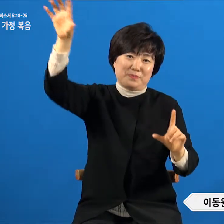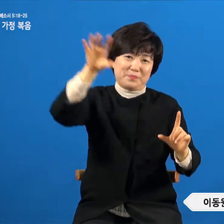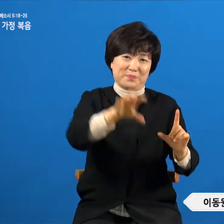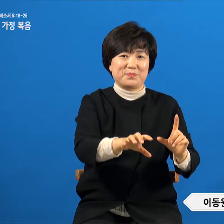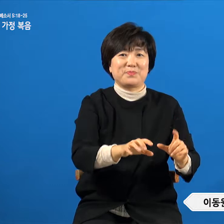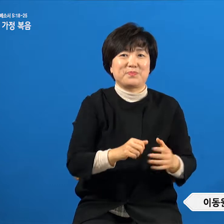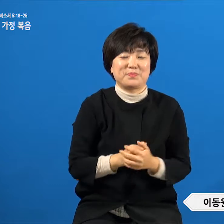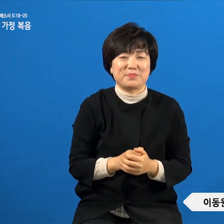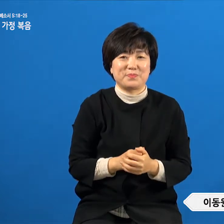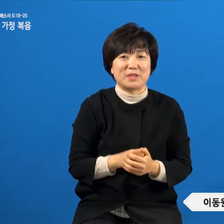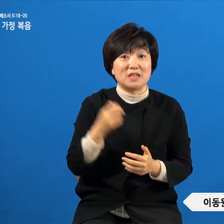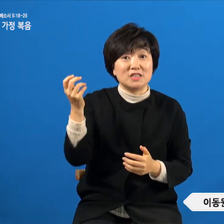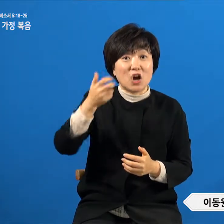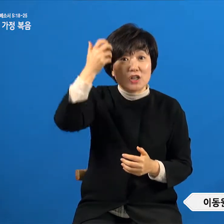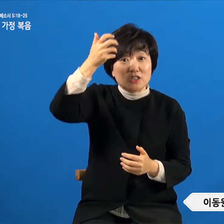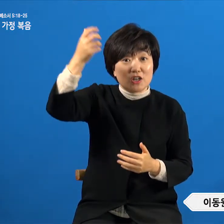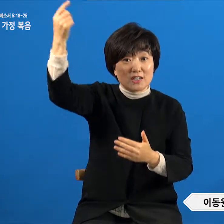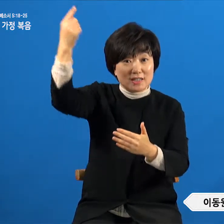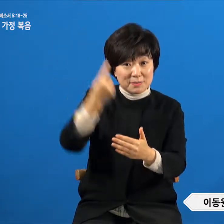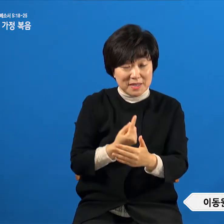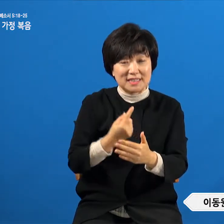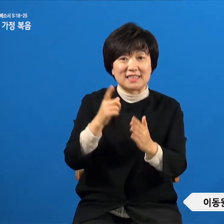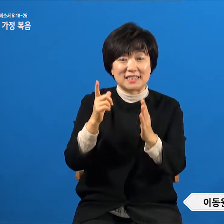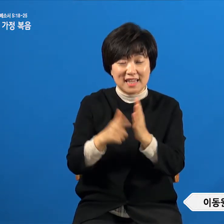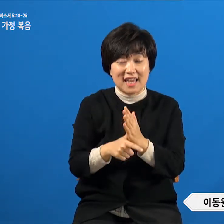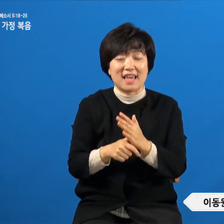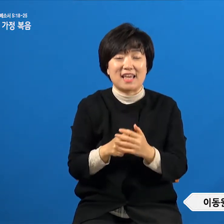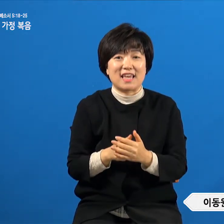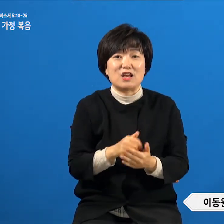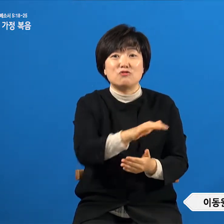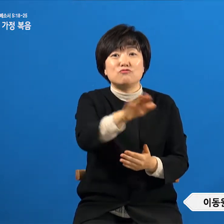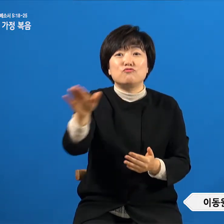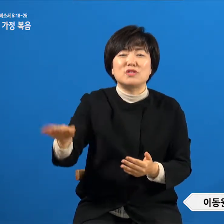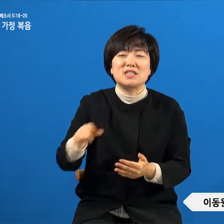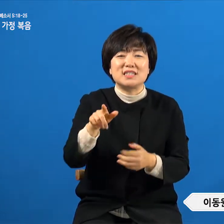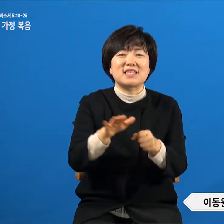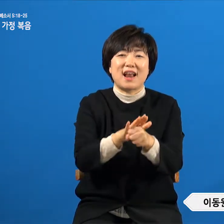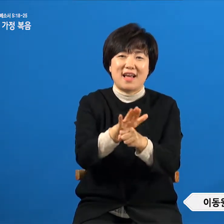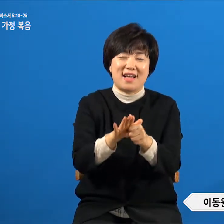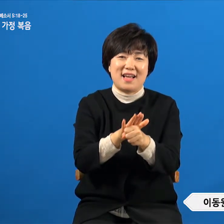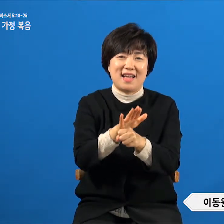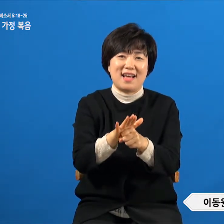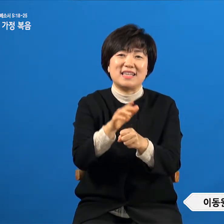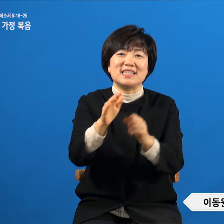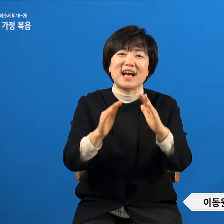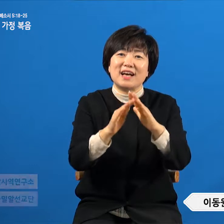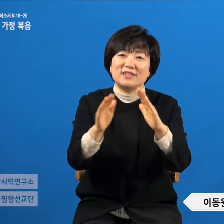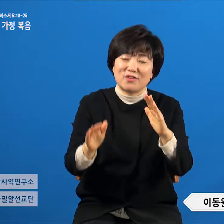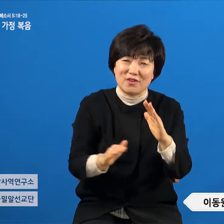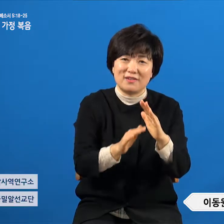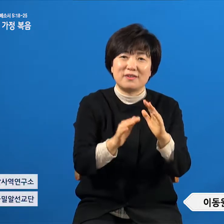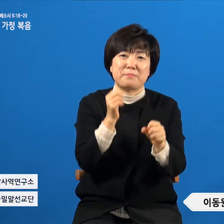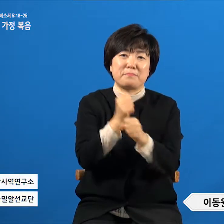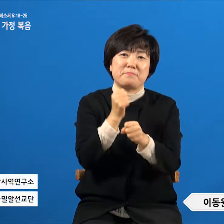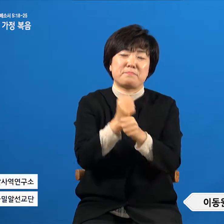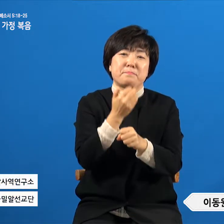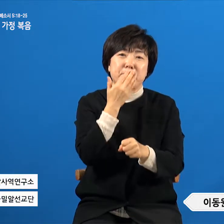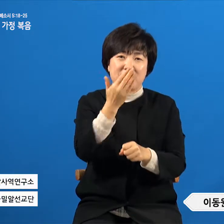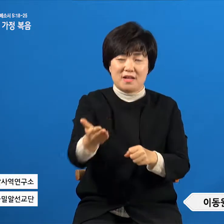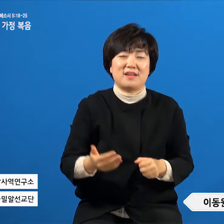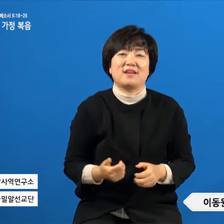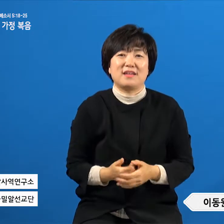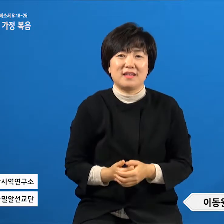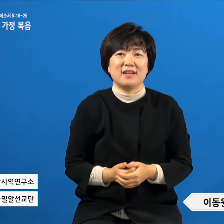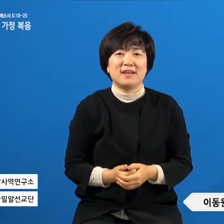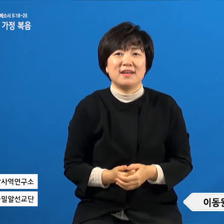것입니다. 성령이 임하실 때 우리는 이 사랑, 이 가정을 만들 수가